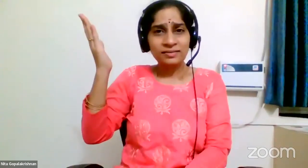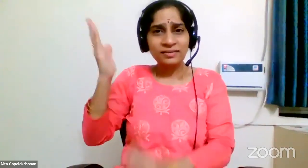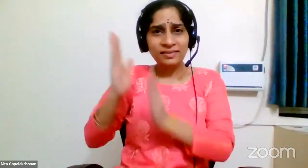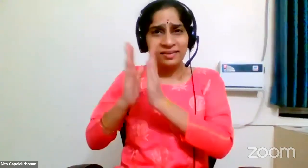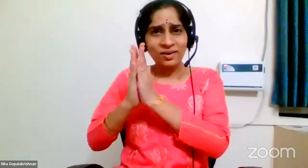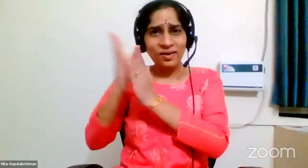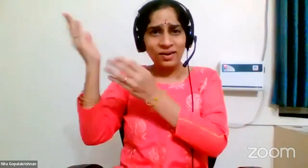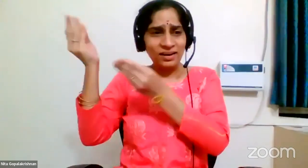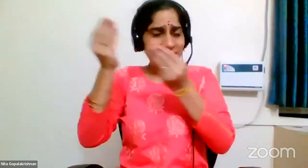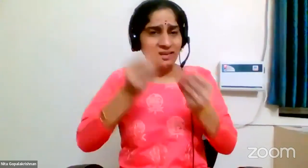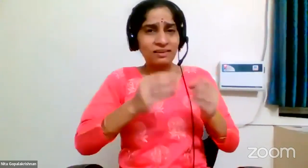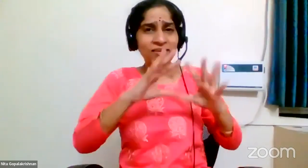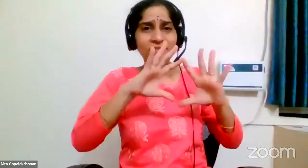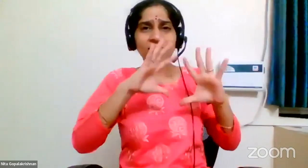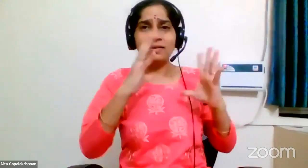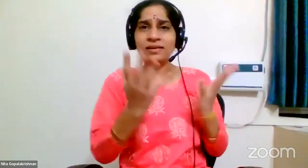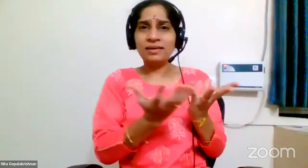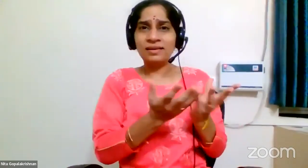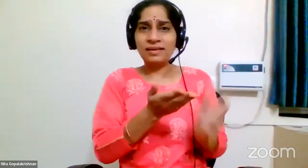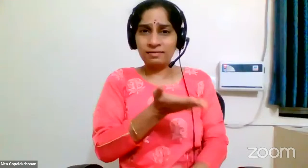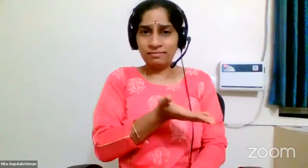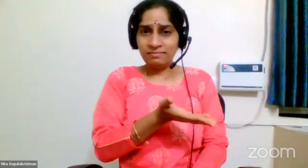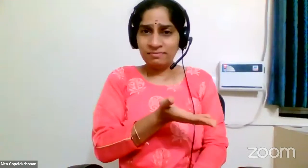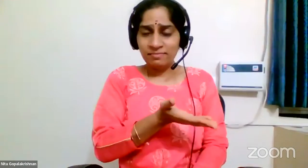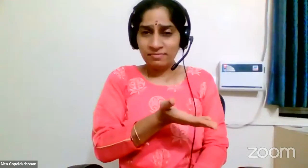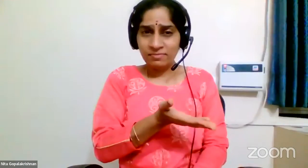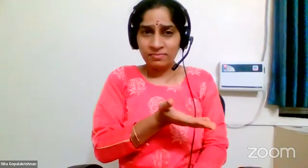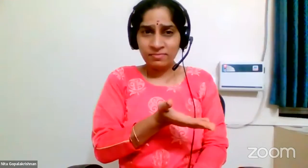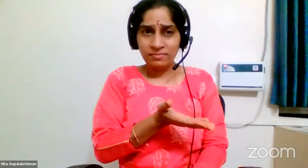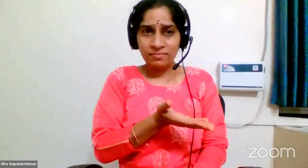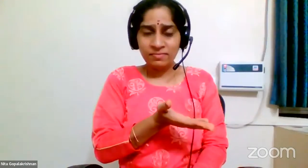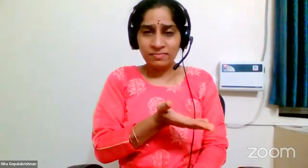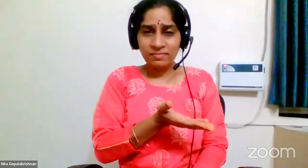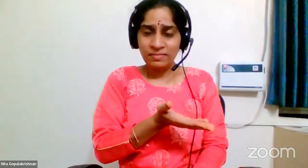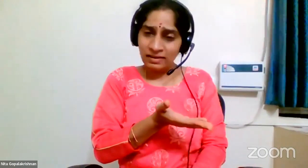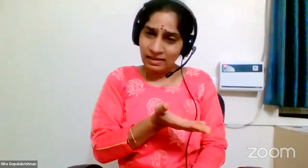ये प्रेसिडेंट को सुप्रीम कोर्ट के जज वगैरह ये सब तो बहुत